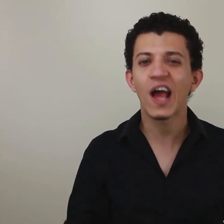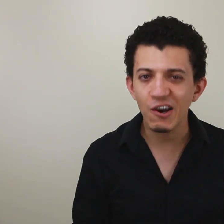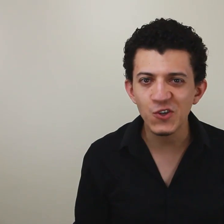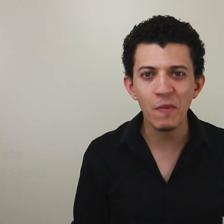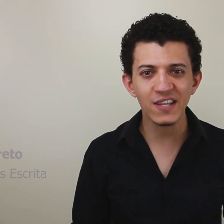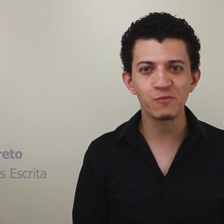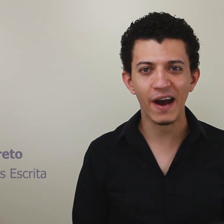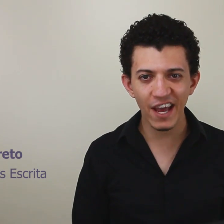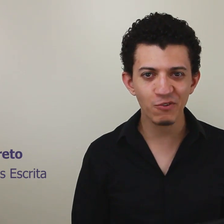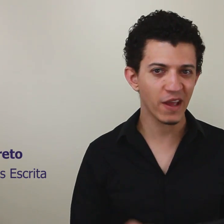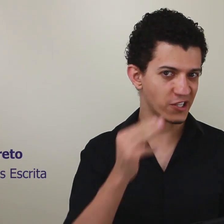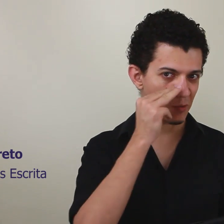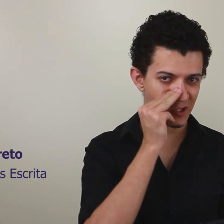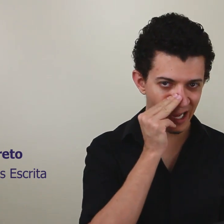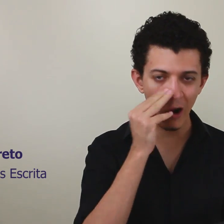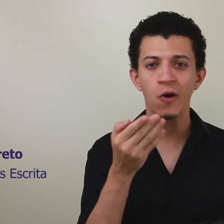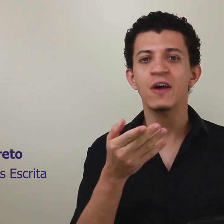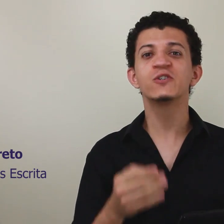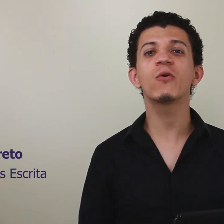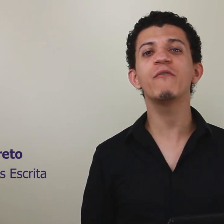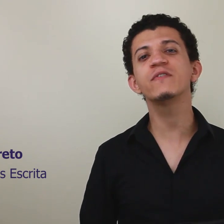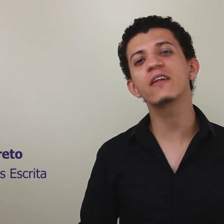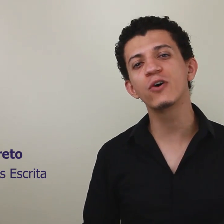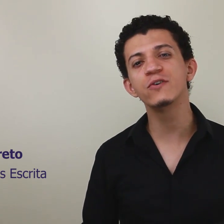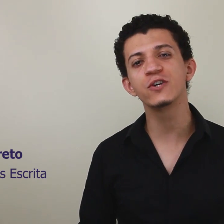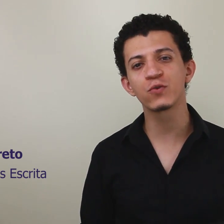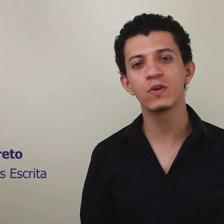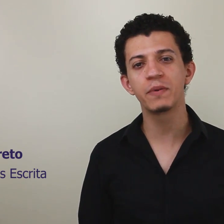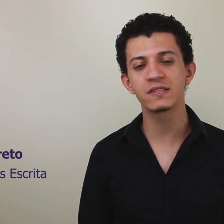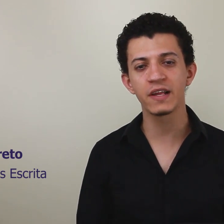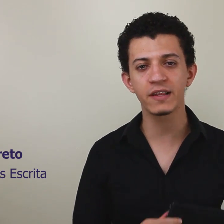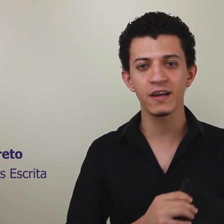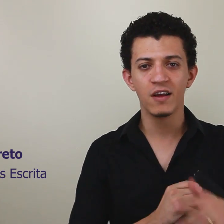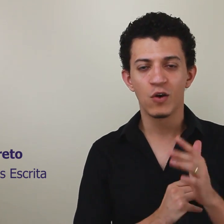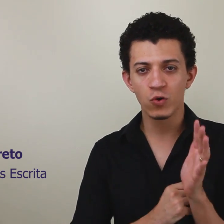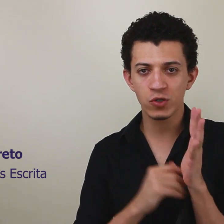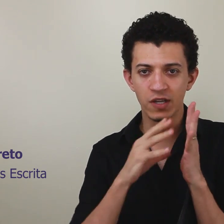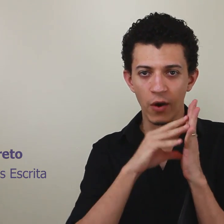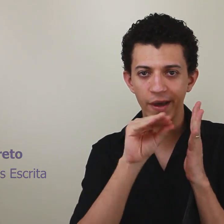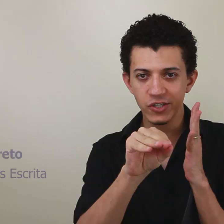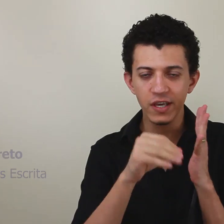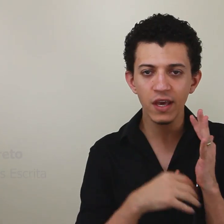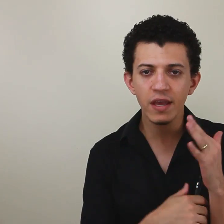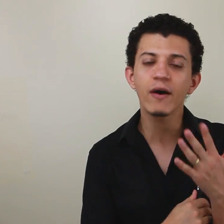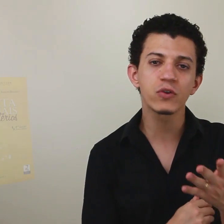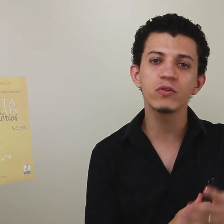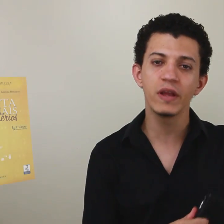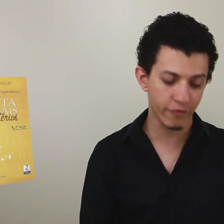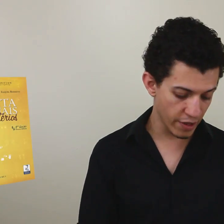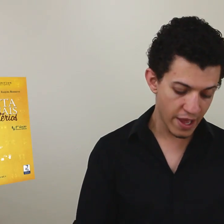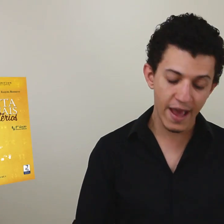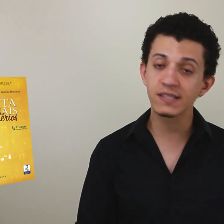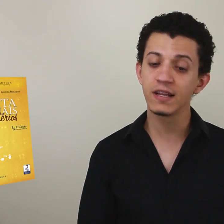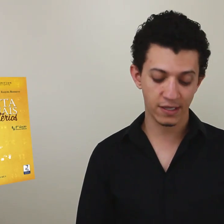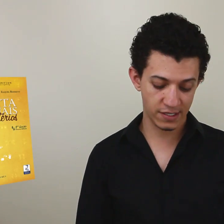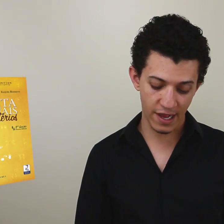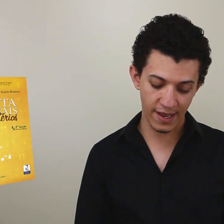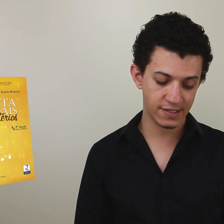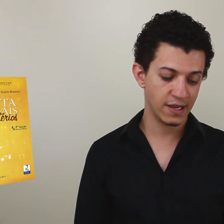Olá, eu sou o Madison Barreto, este é o meu sinal. Sou o cofundador do Instituto Livre de Escrita, cujo sinal é este aqui, e autor do livro Escrita de Sinais